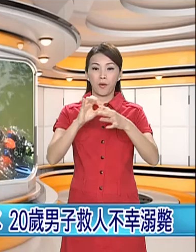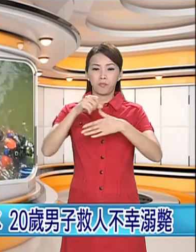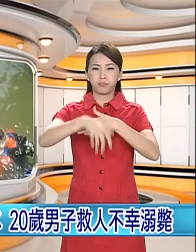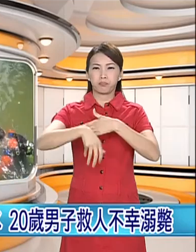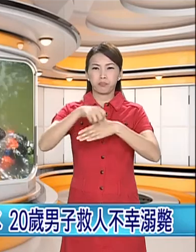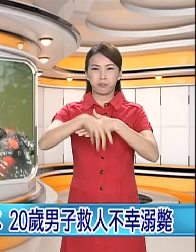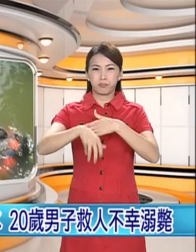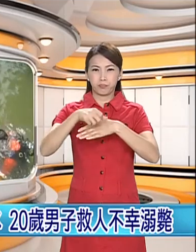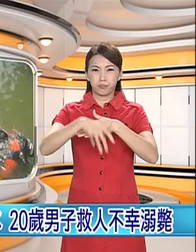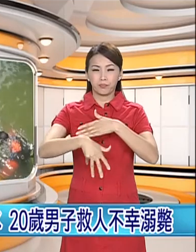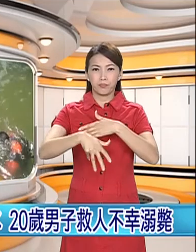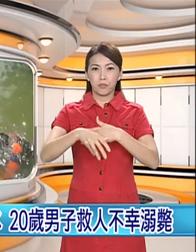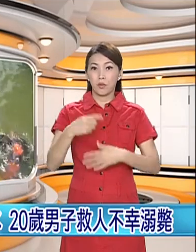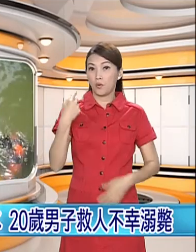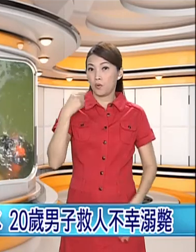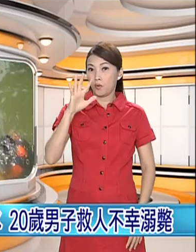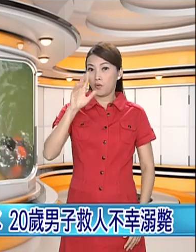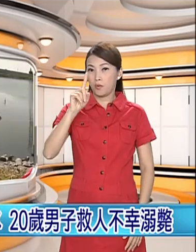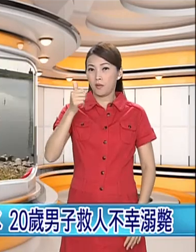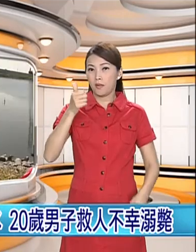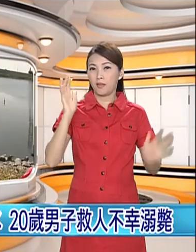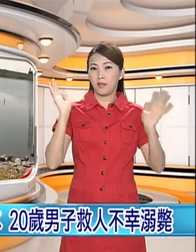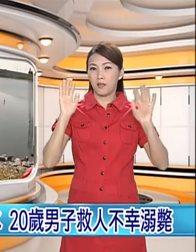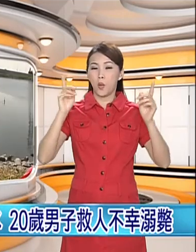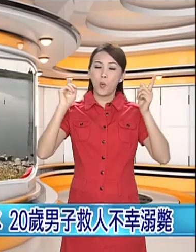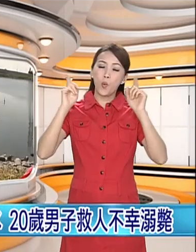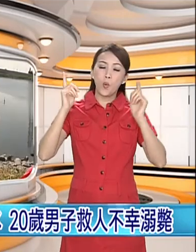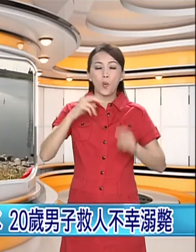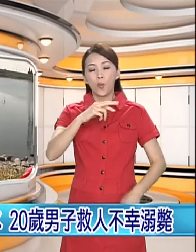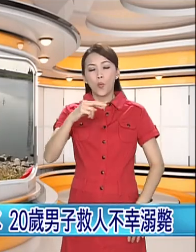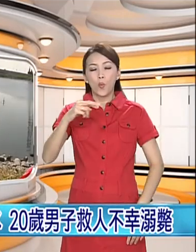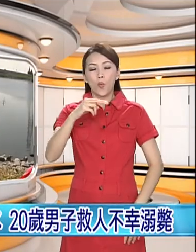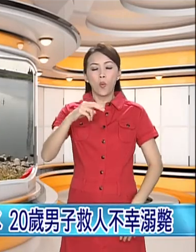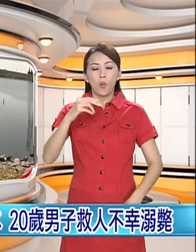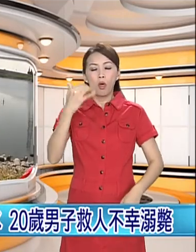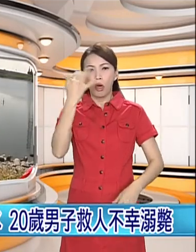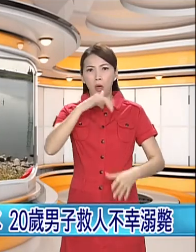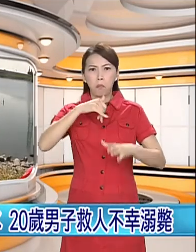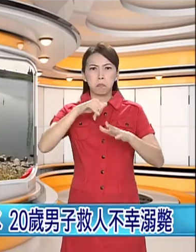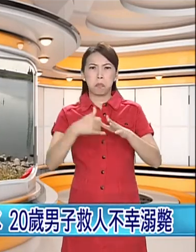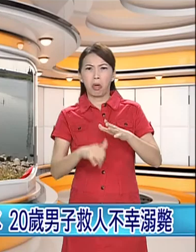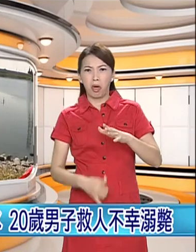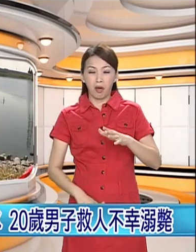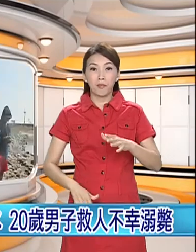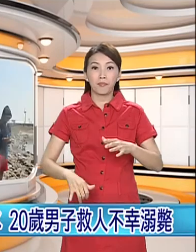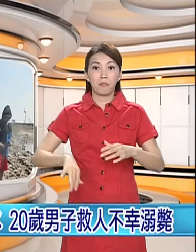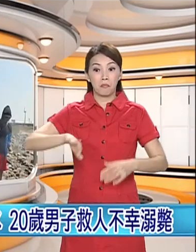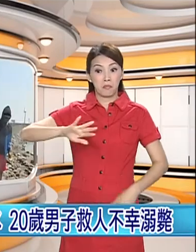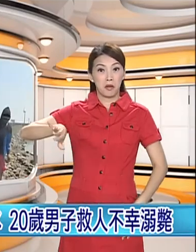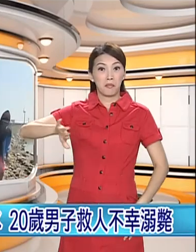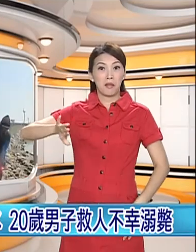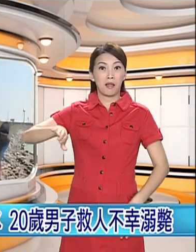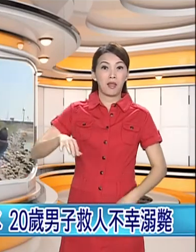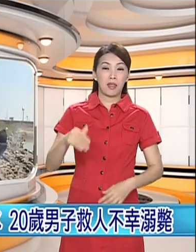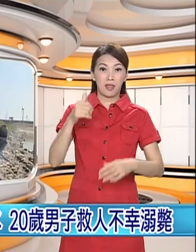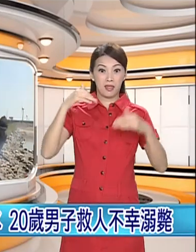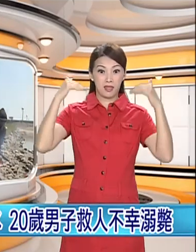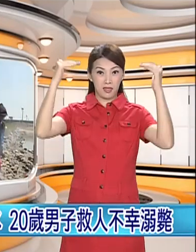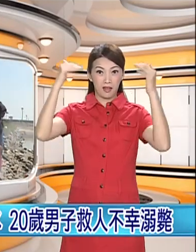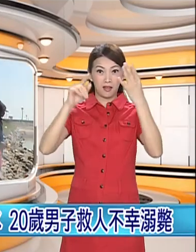童溺水，而旁边的四名大人看到了，跳下水救人，结果这一名男童顺